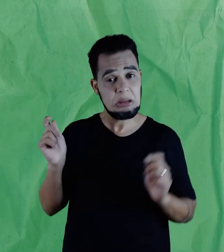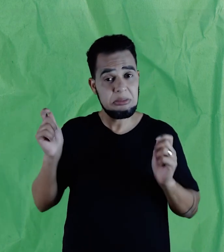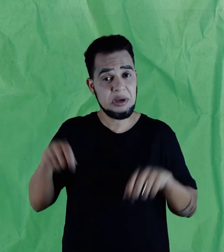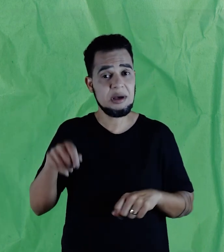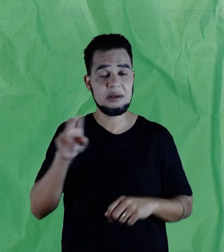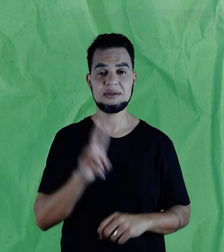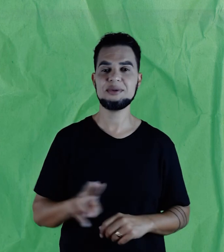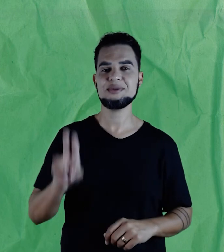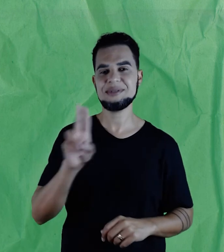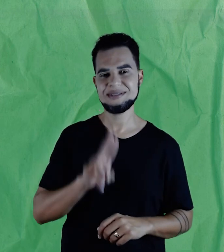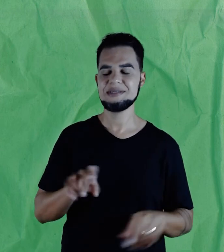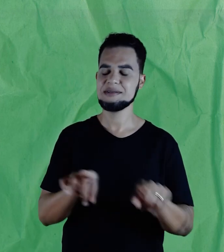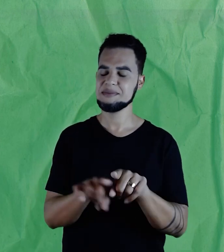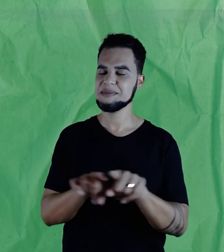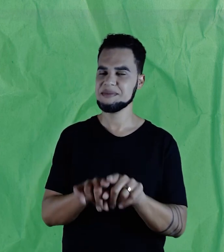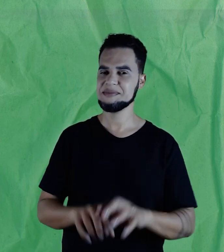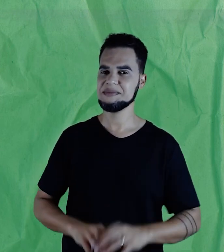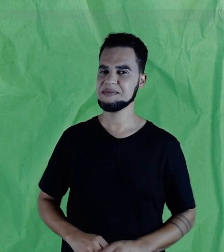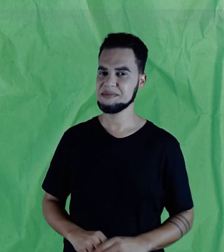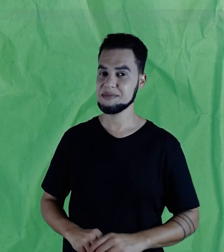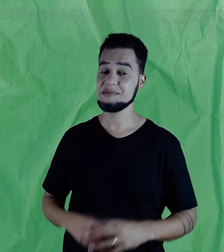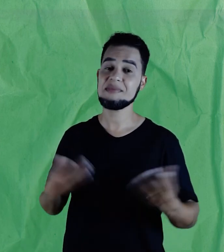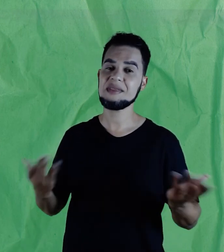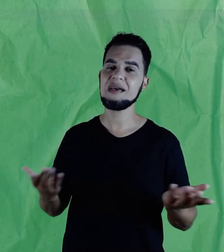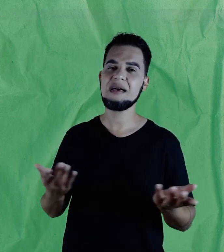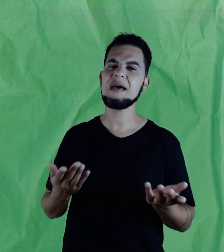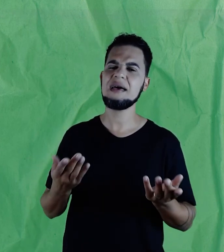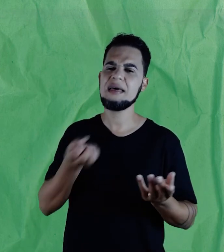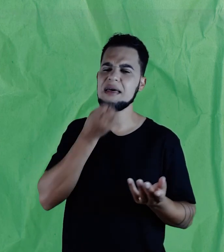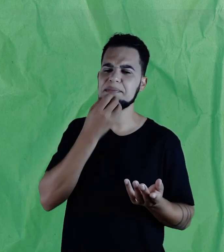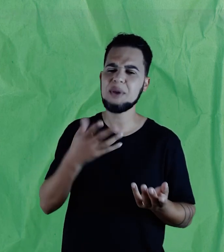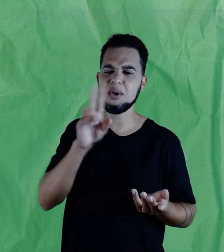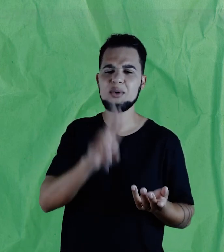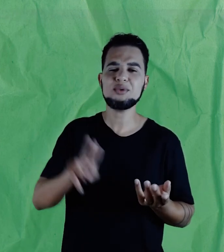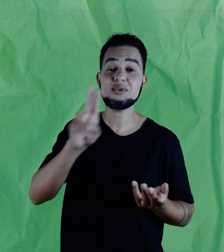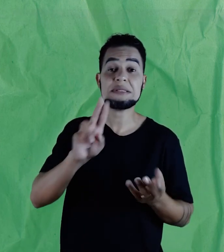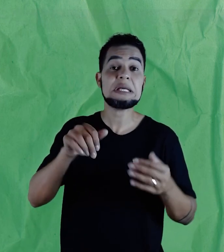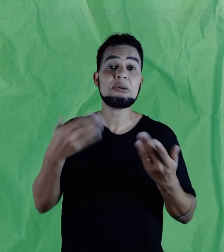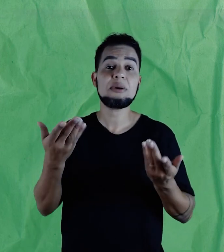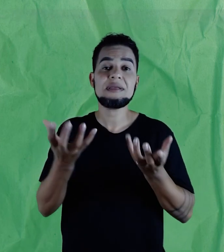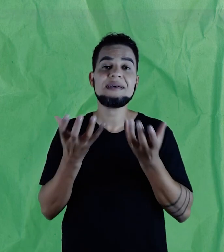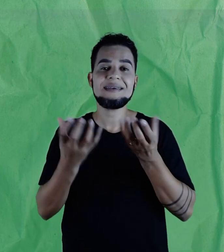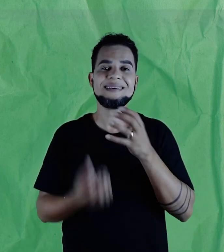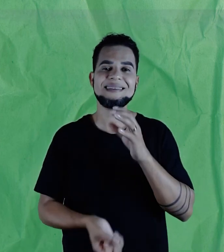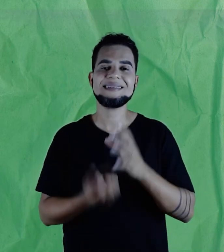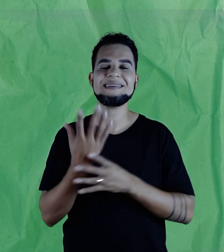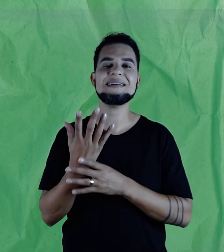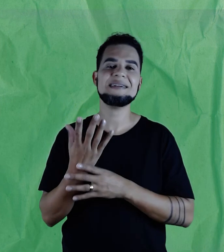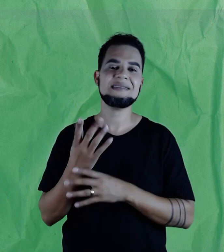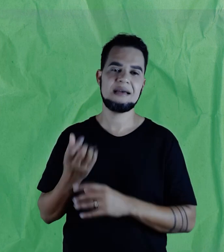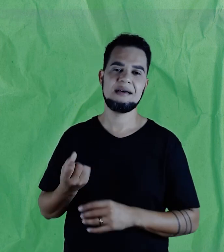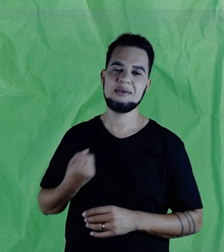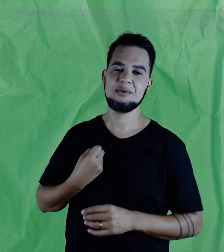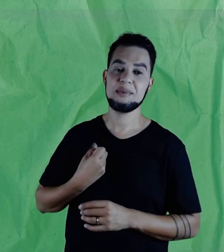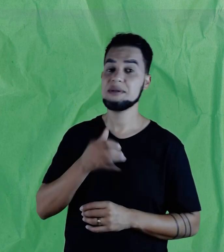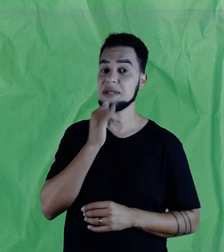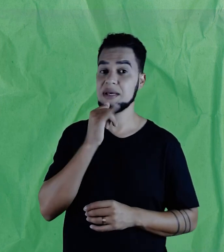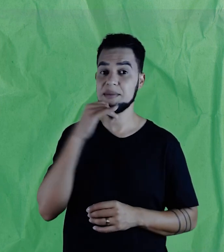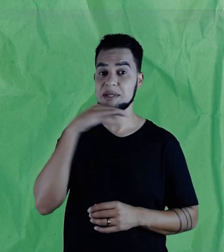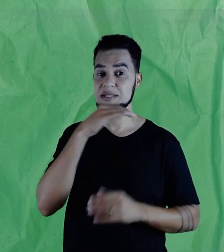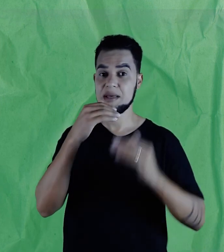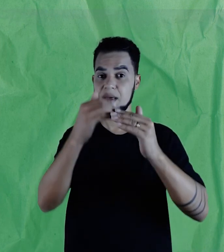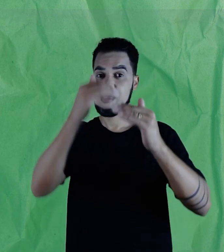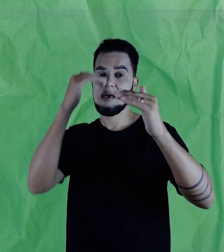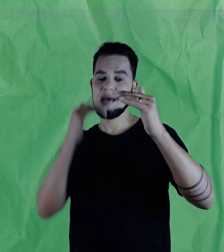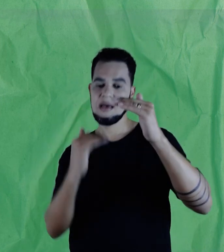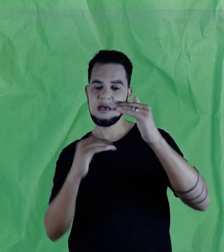estar utilizando. É bastante útil quando a gente quer criar componentes de loading. Percebam que aqui logo abaixo do meu botão, ó,